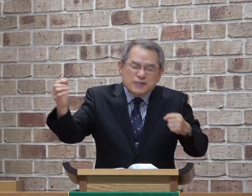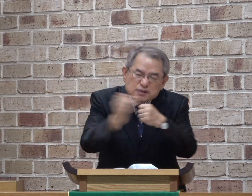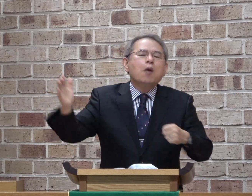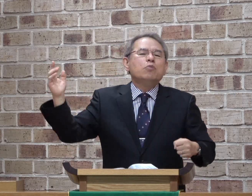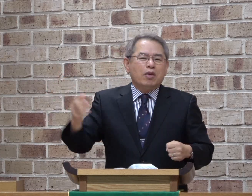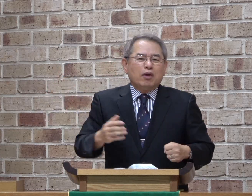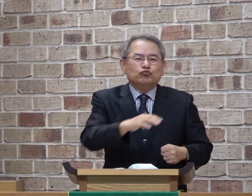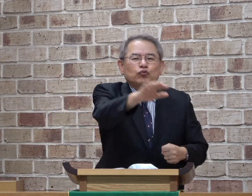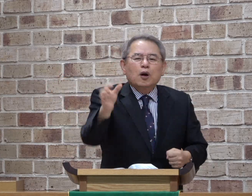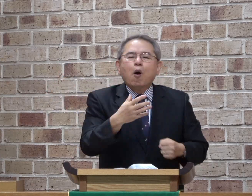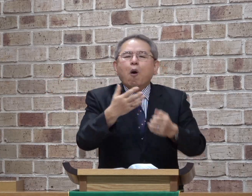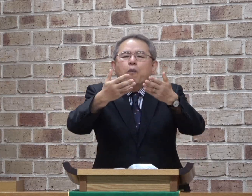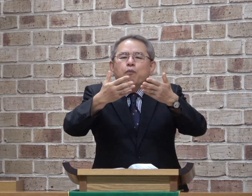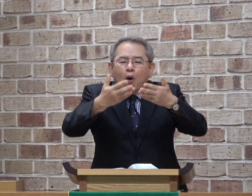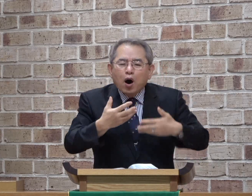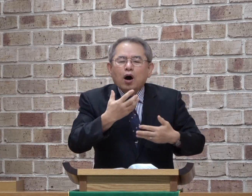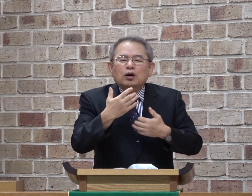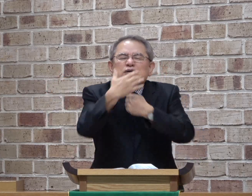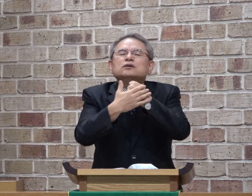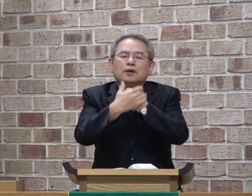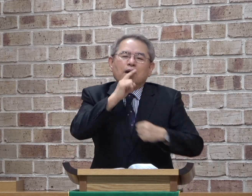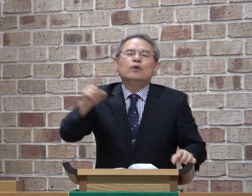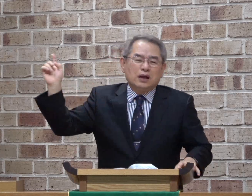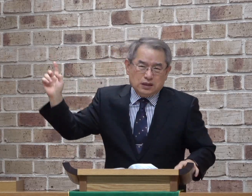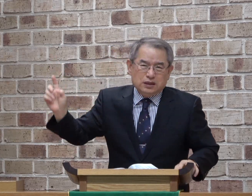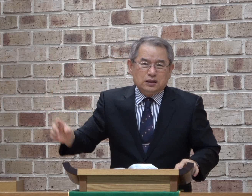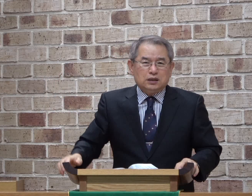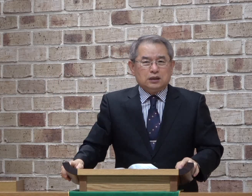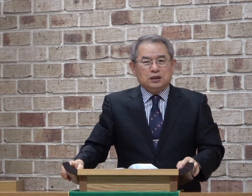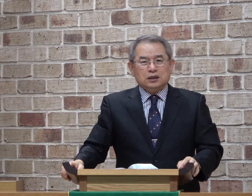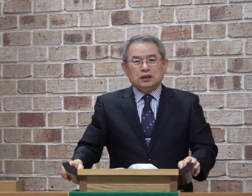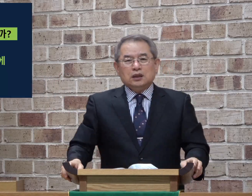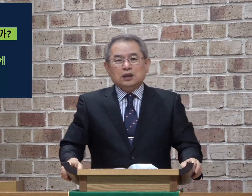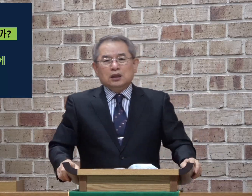왜 그런 줄 아십니까? 예수님의 이름 때문입니다. 그래서 예수님은 그 이름